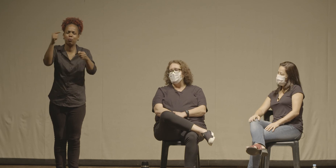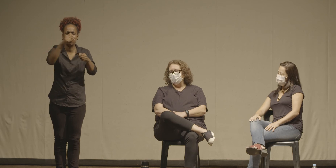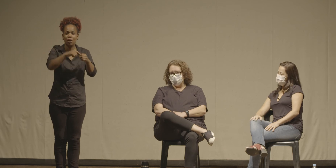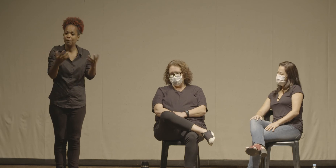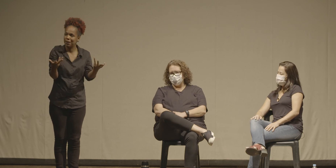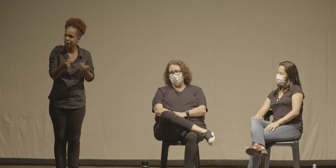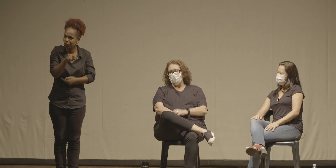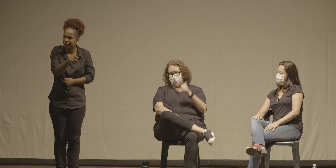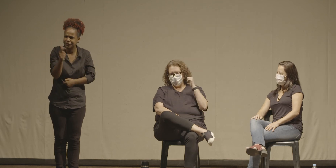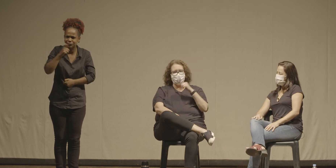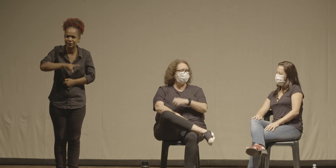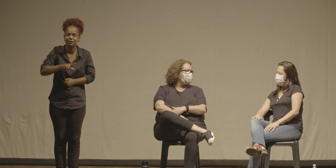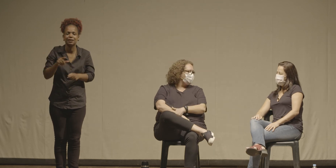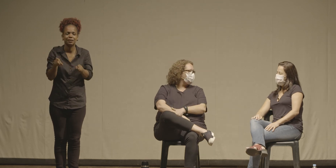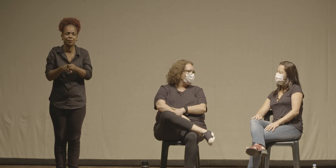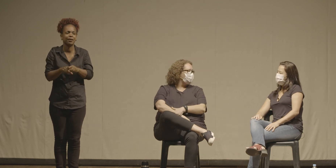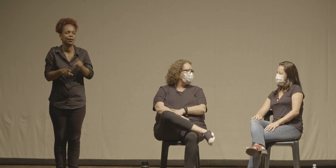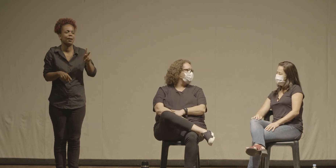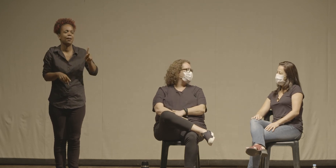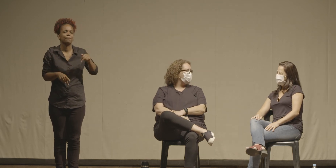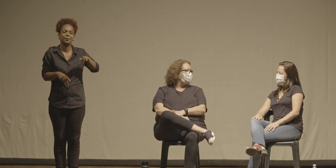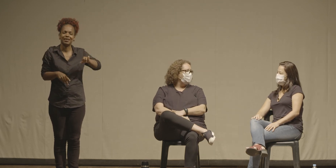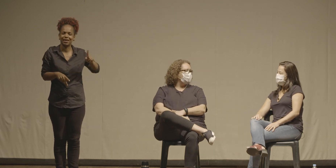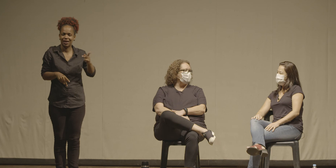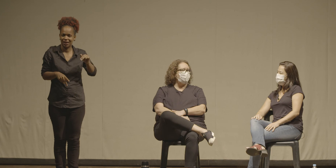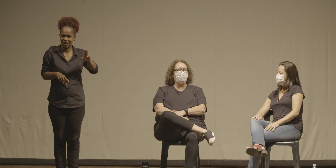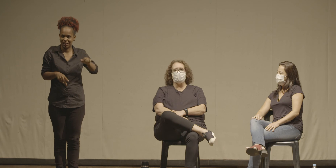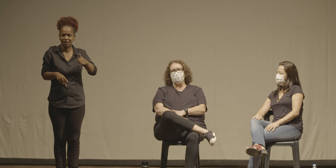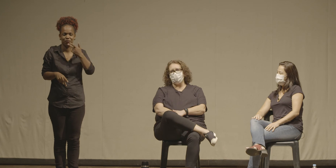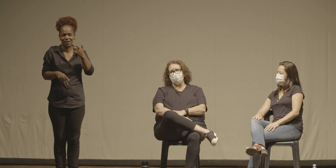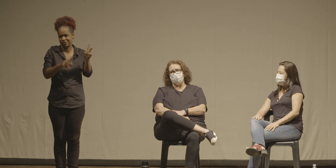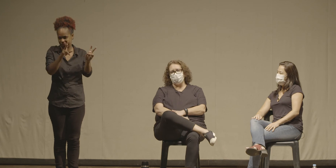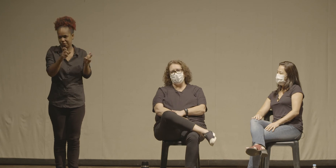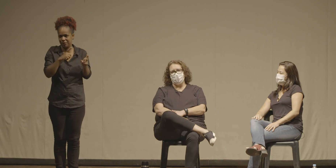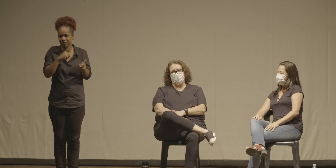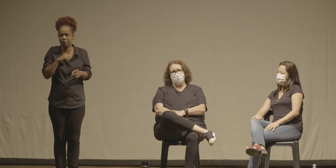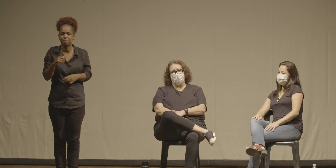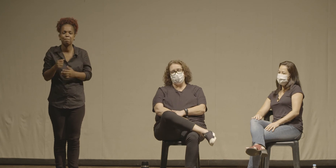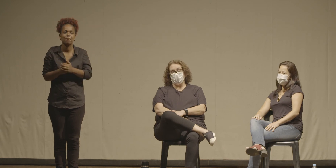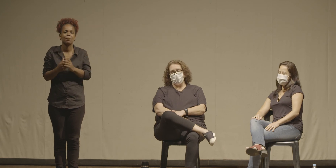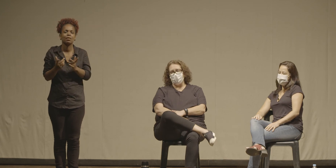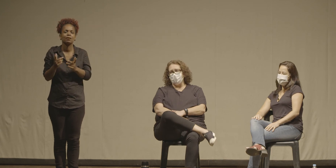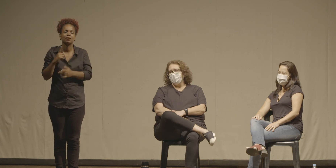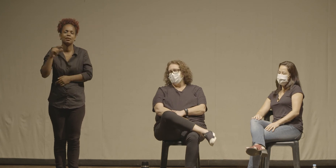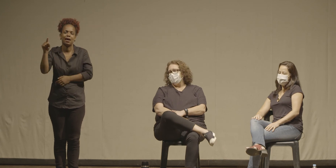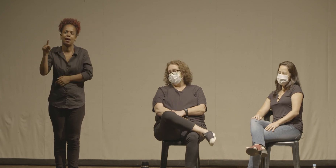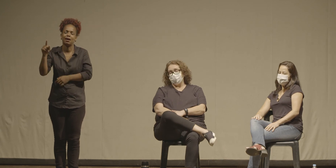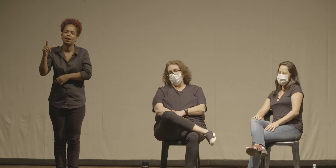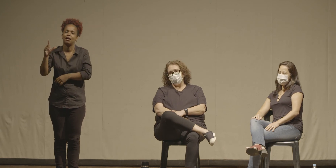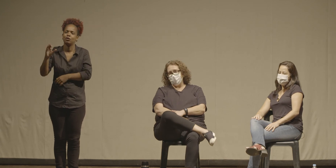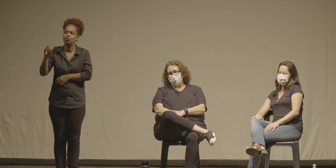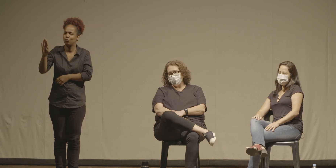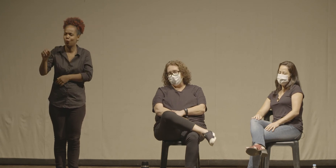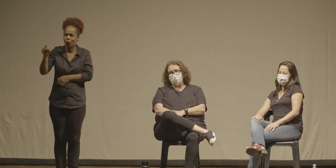maravilhosos que elas fizeram, a Marilena cita isso, né, do Pan-Americano lá de Cuba, né? Aquilo